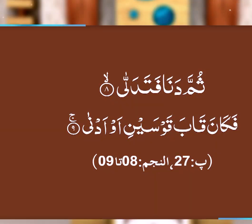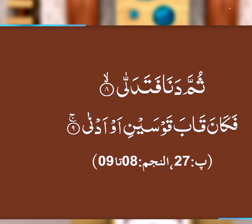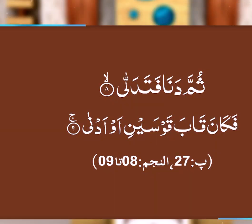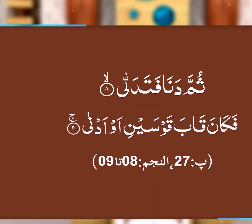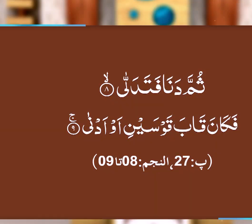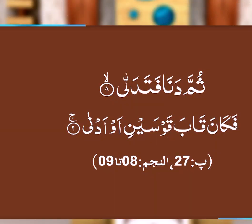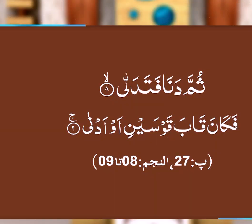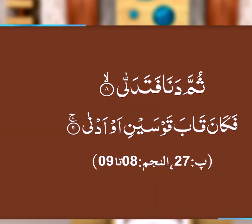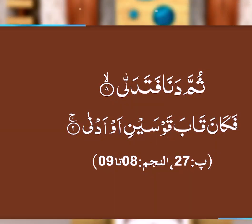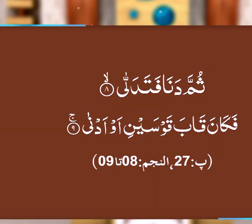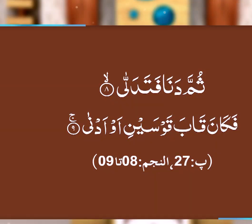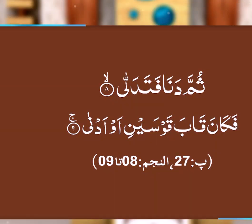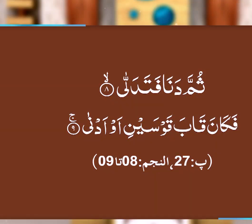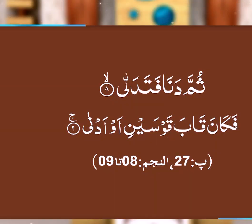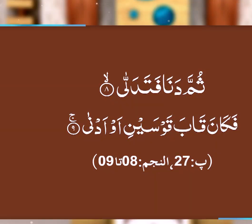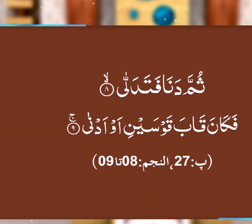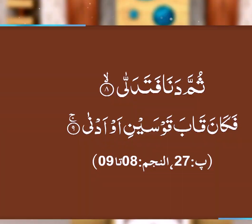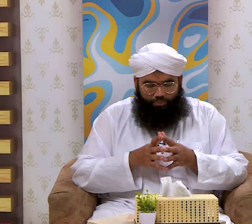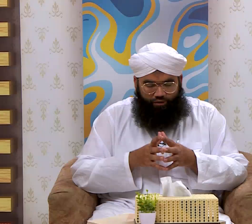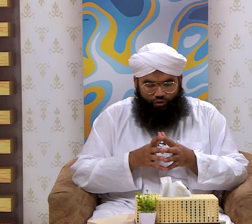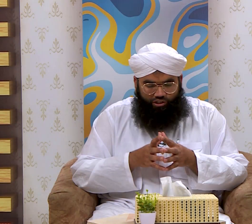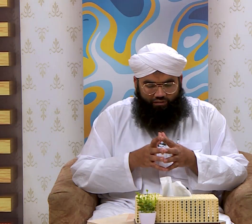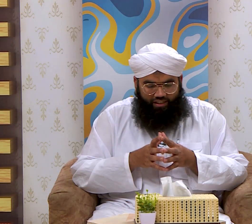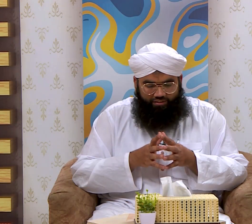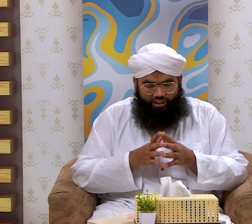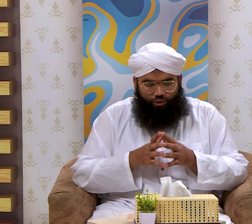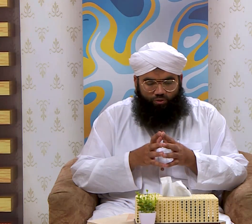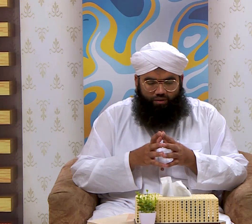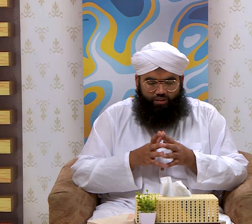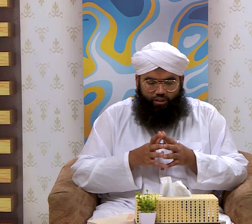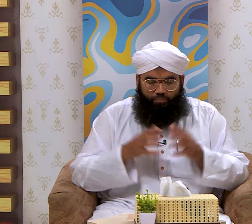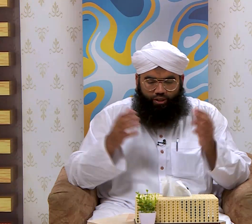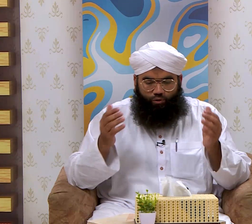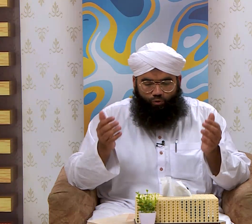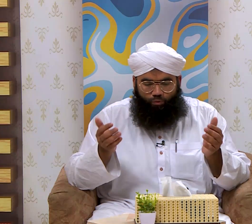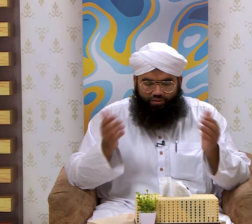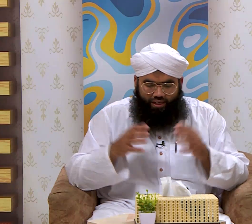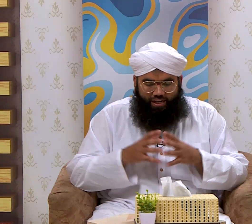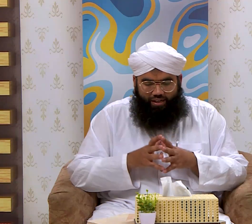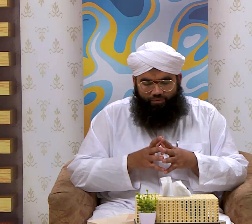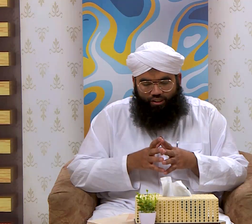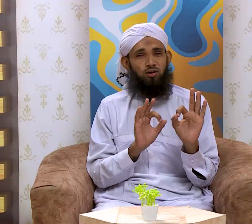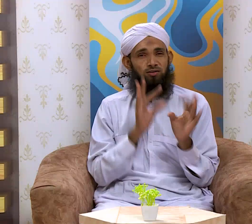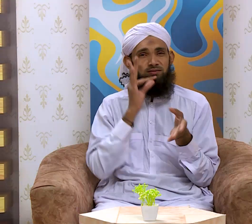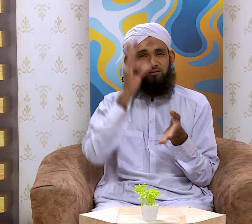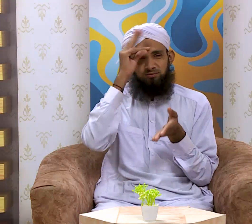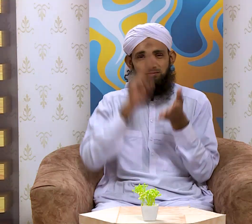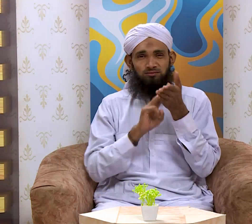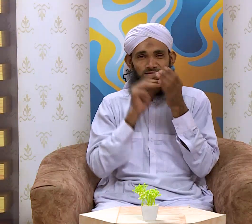فکان قاب قوسین او ادنی، پھر وہ جلوہ نزدیک ہوا، پھر خوب تر آیا تو اس جلوے اور